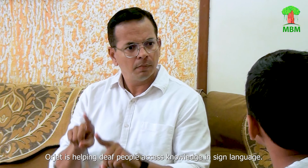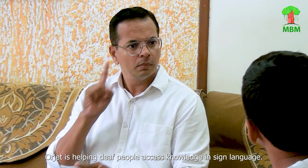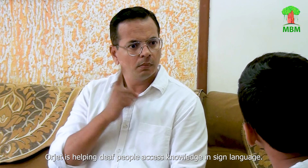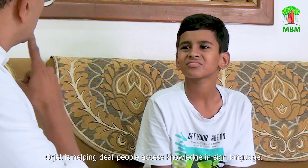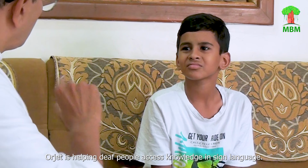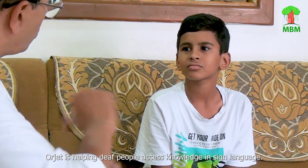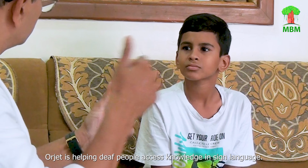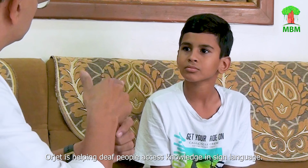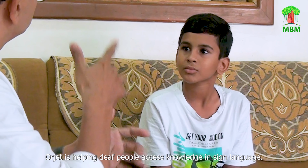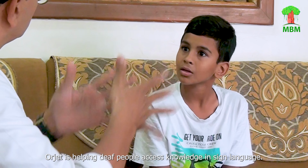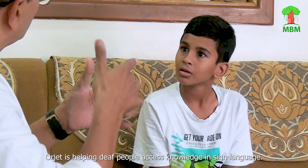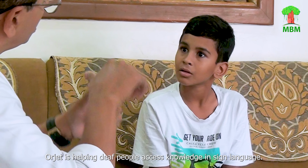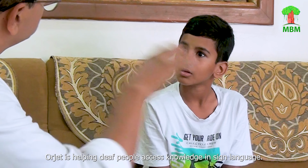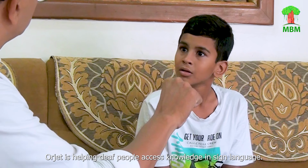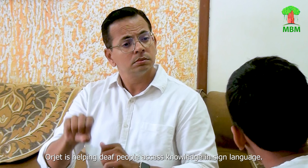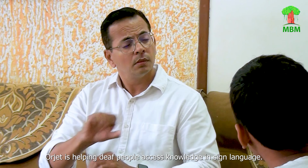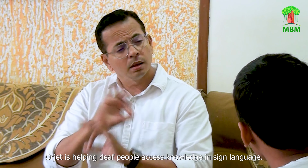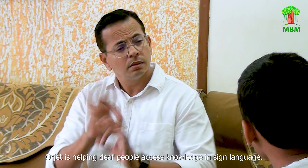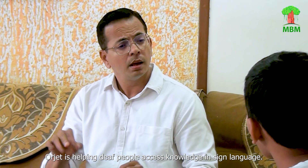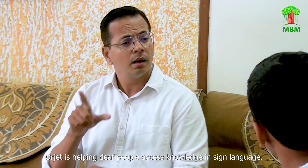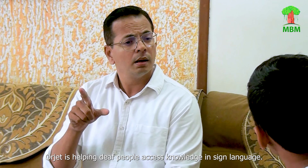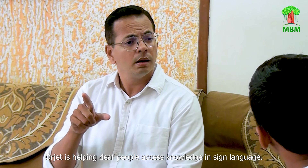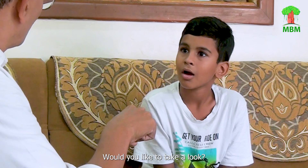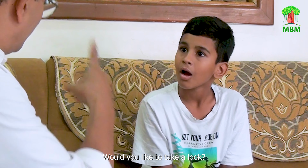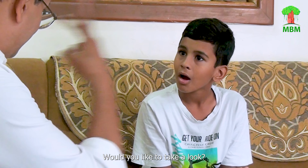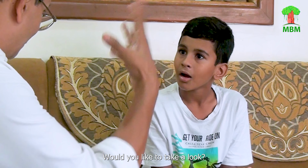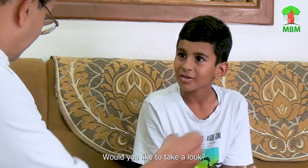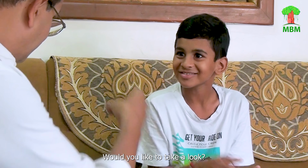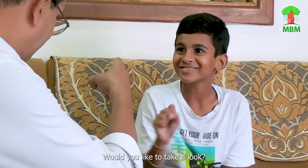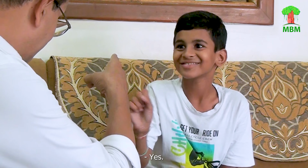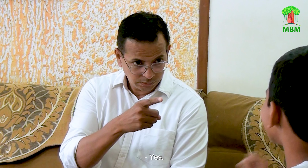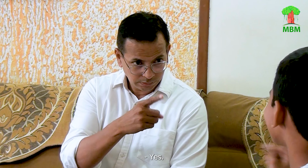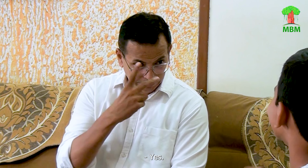तुम जैसे बहुत लोग औरजट के साइन लैंग्वज वीडियो से सीख पाएंगे, देखना चाओगे? हाँ,